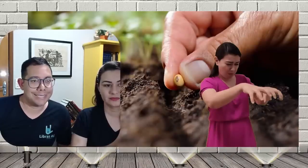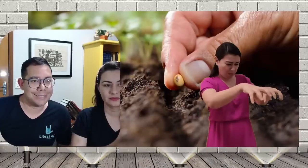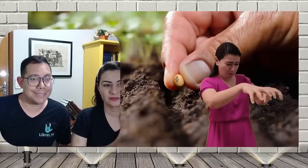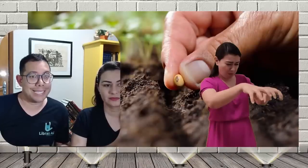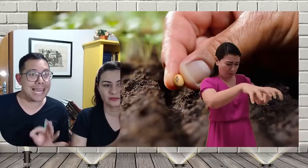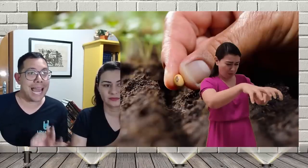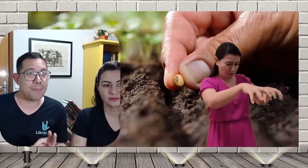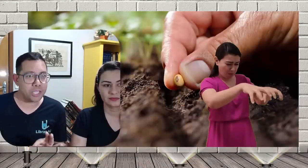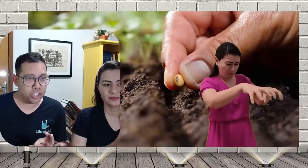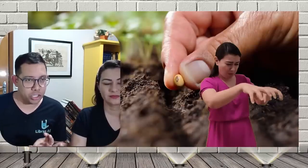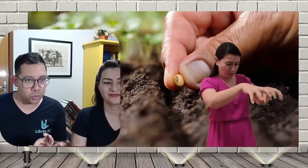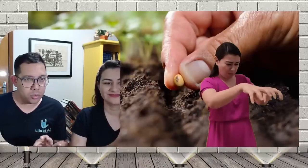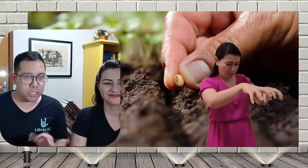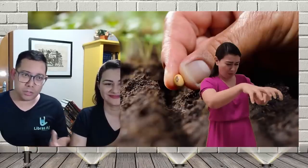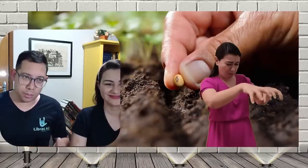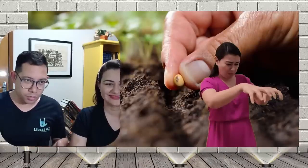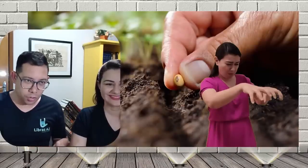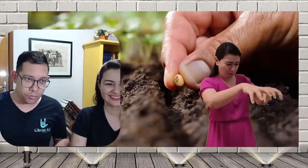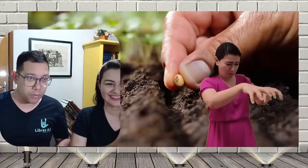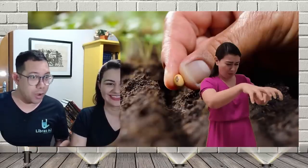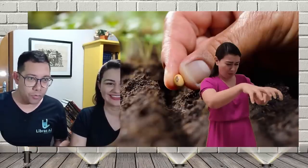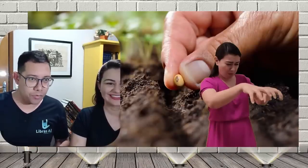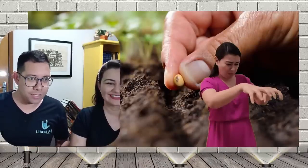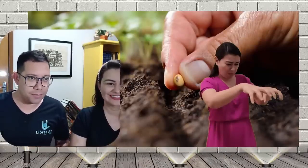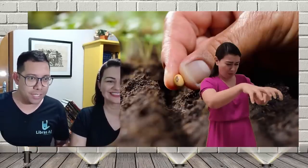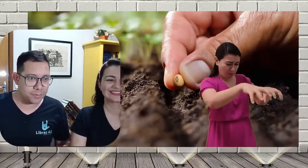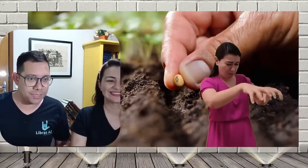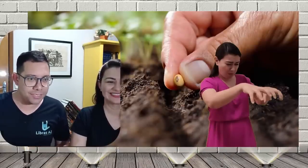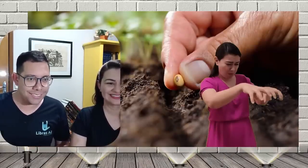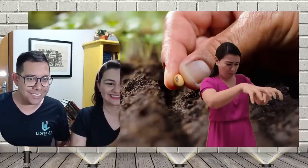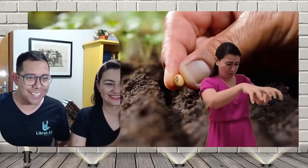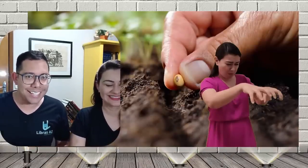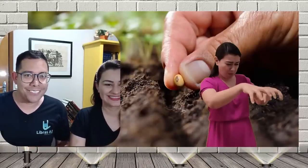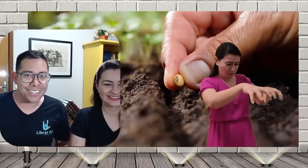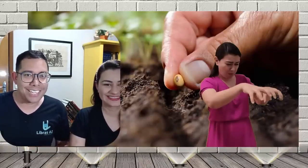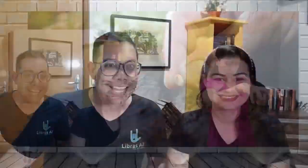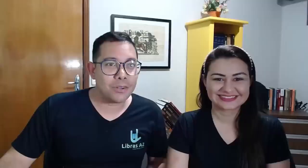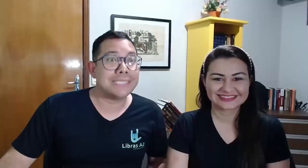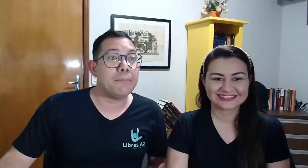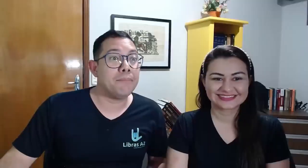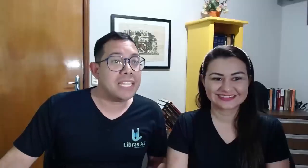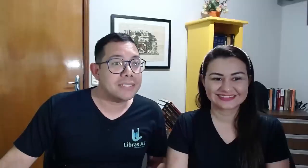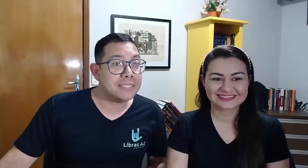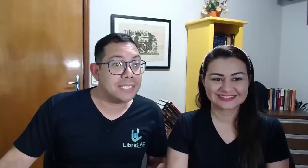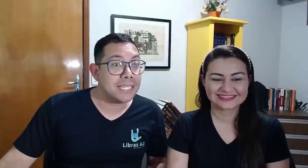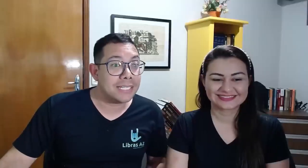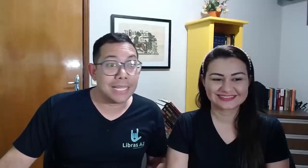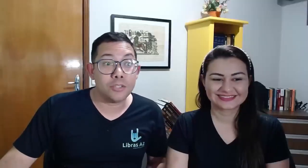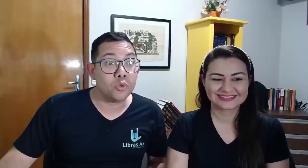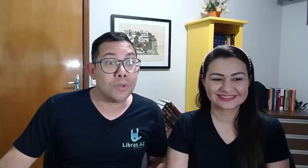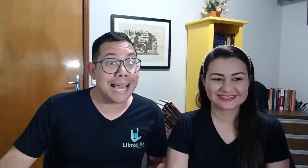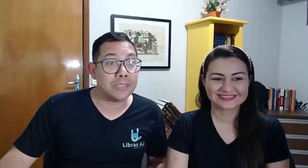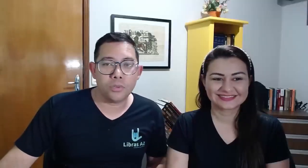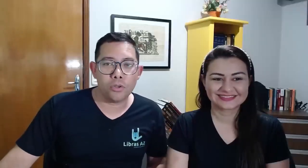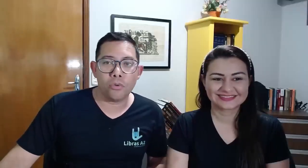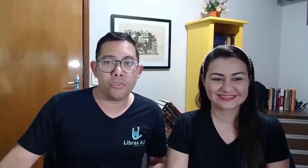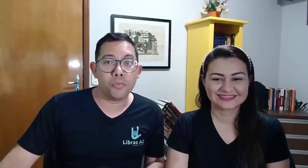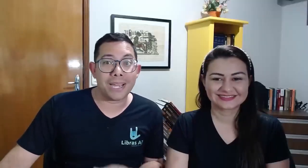de cena rapidinho. Estamos ao vivo e ao vivo é assim mesmo, certo? Porque a nossa Melicinha tá ali do lado e ouviu o pai